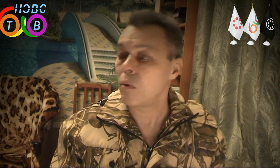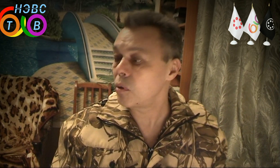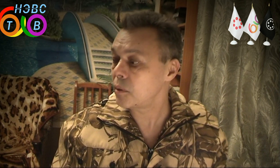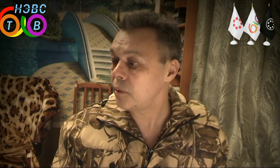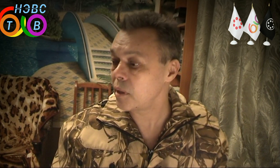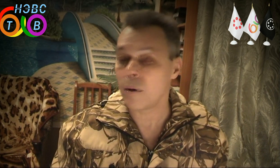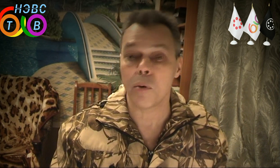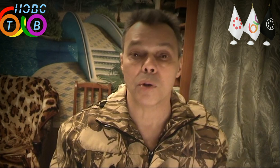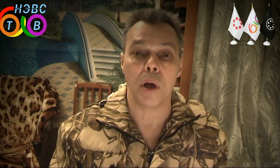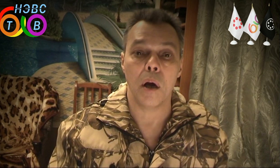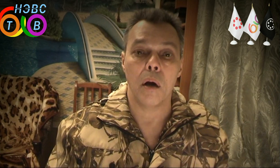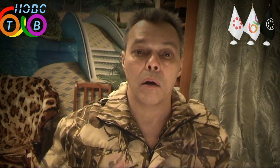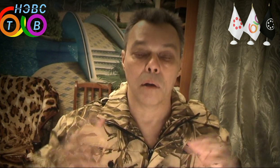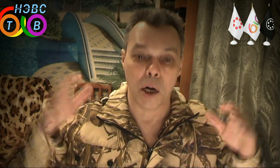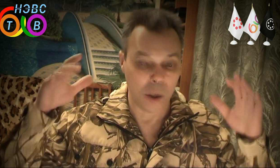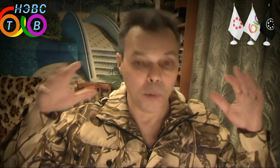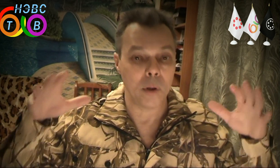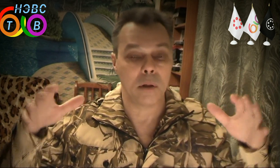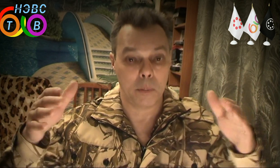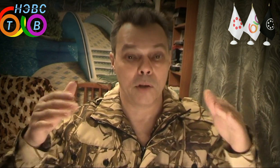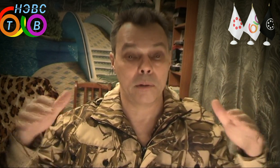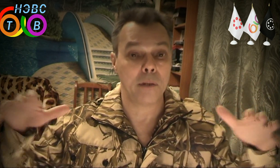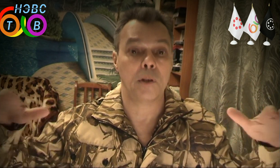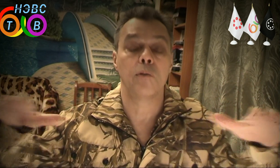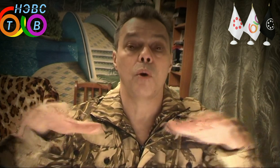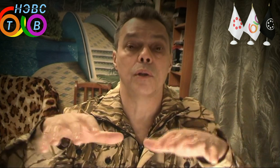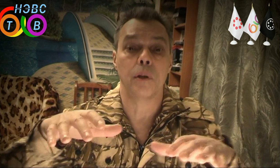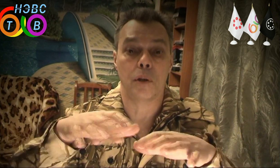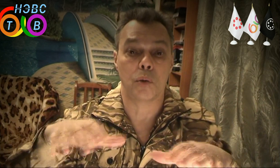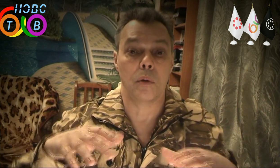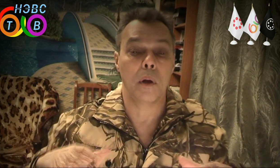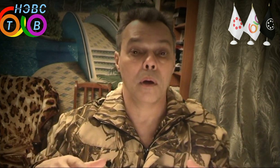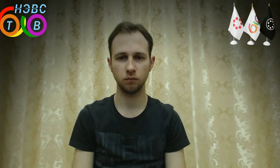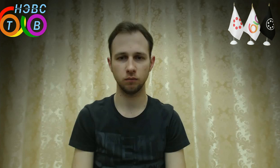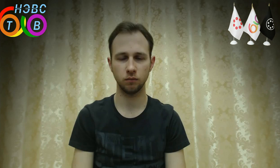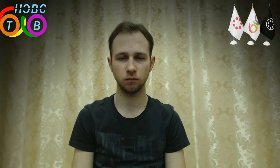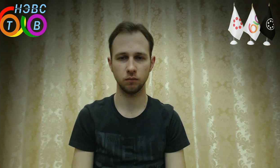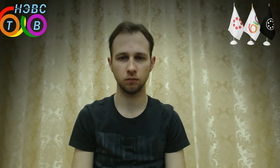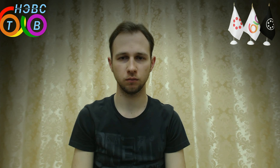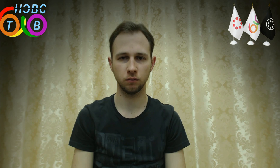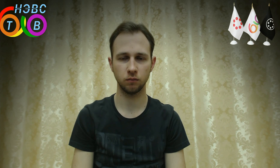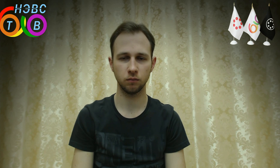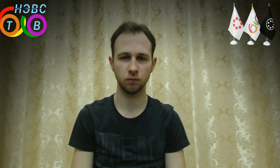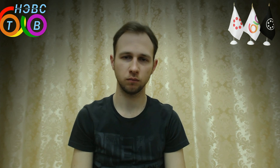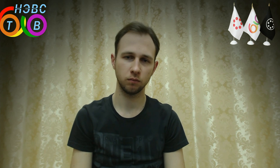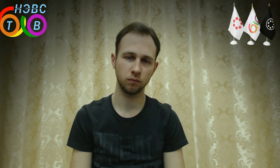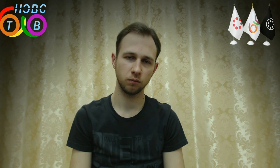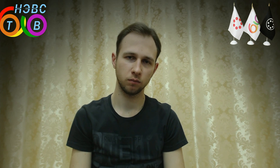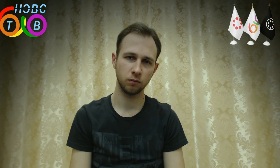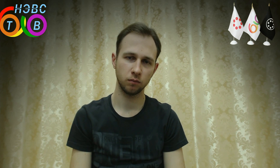вот здесь вопрос, как же ребенок, спрашивает Радси, сводит их, что ли, вместе-то? На самом деле уже